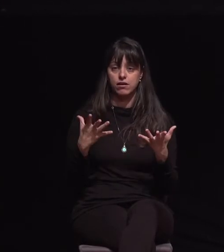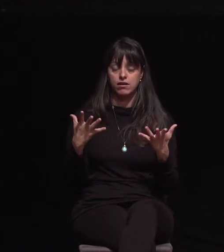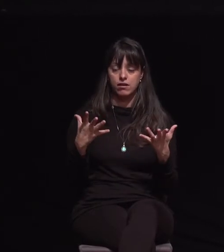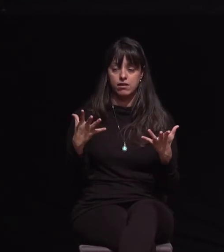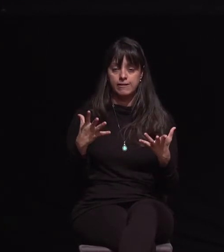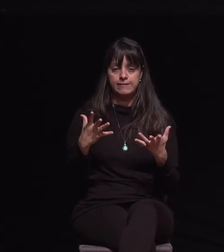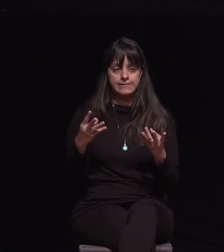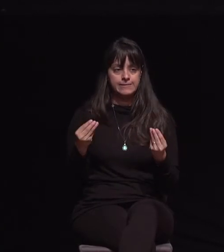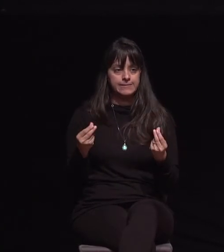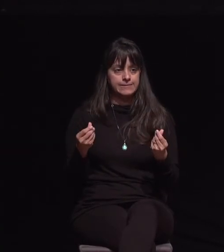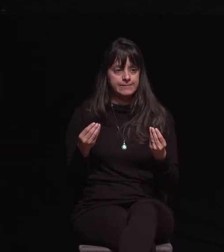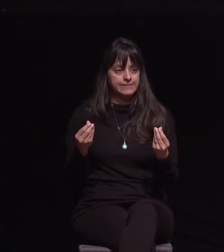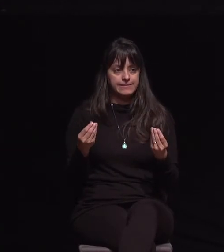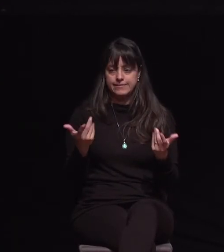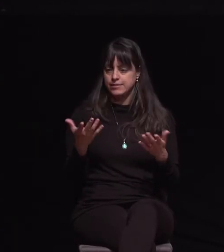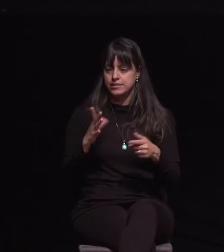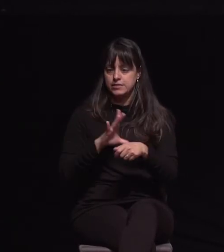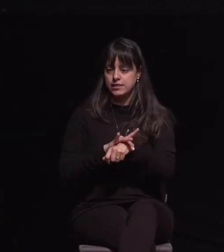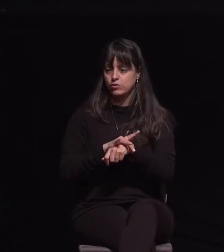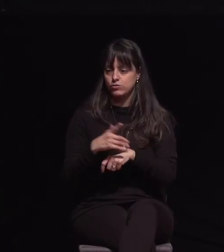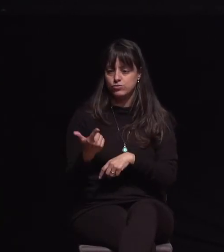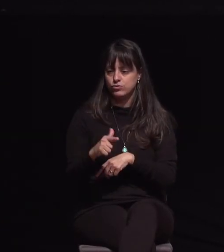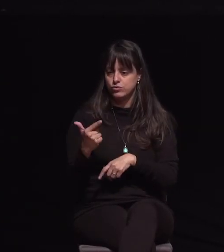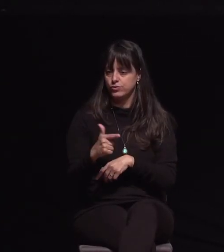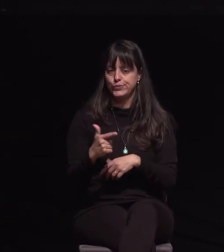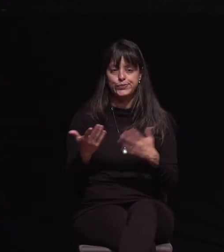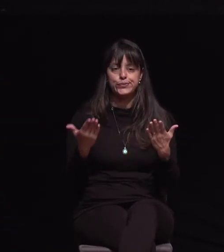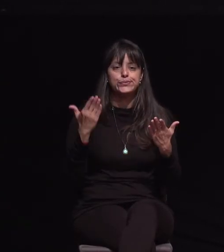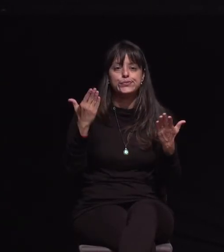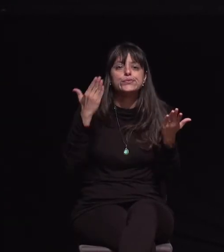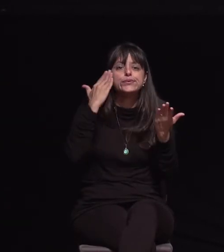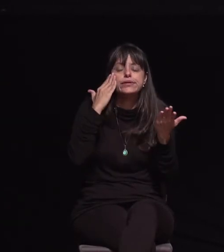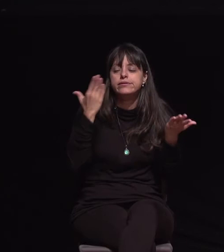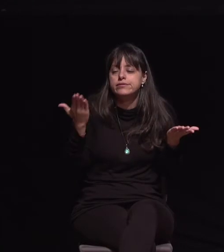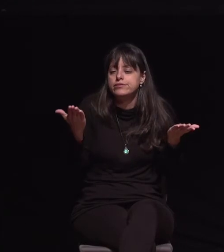totalmente inseguros, eles entendiam que...